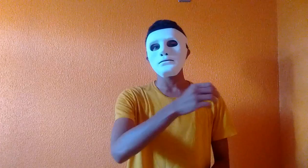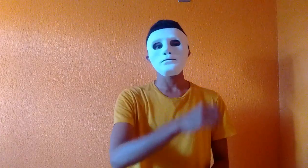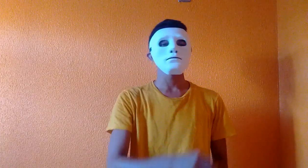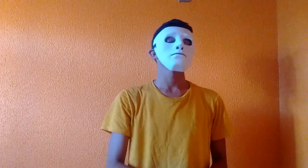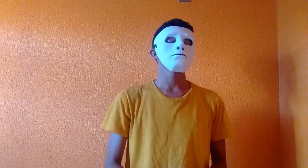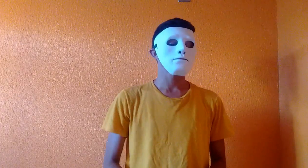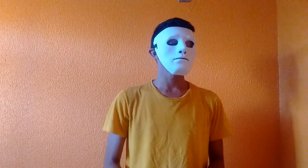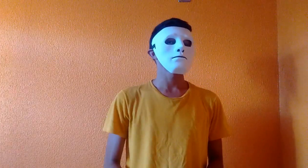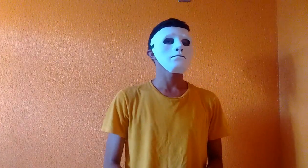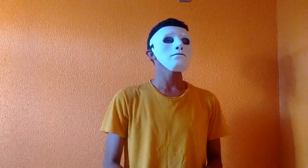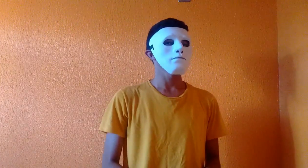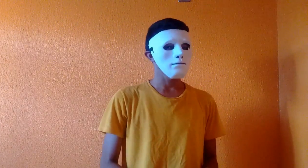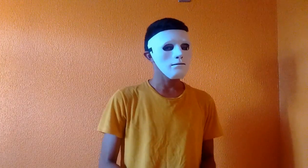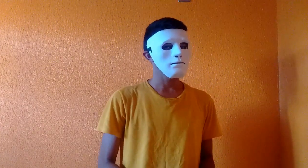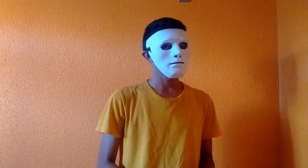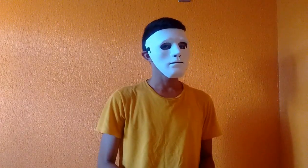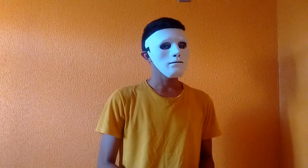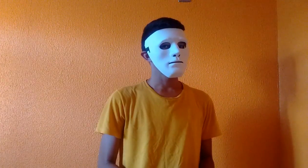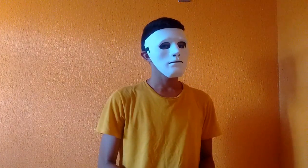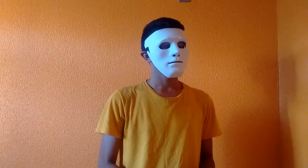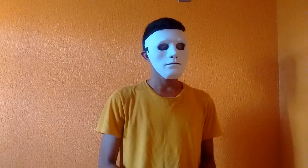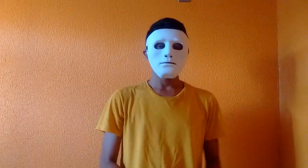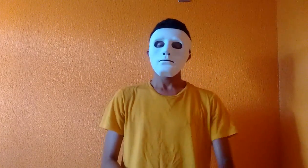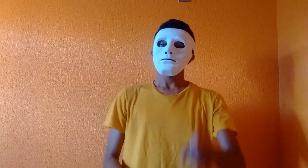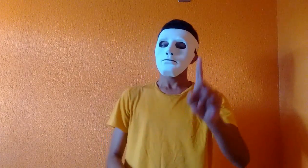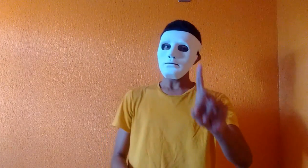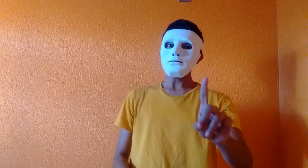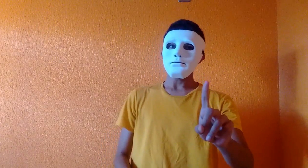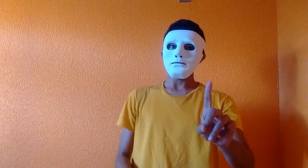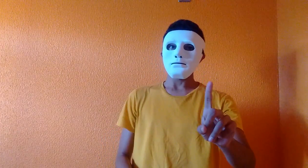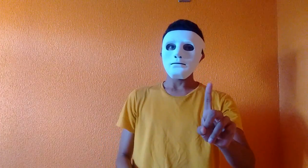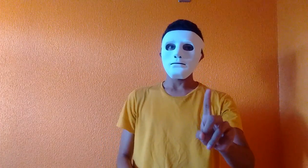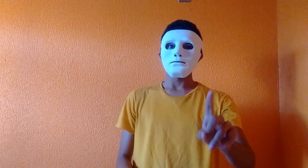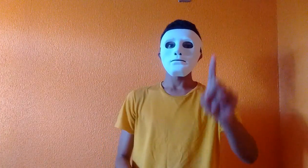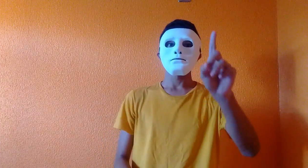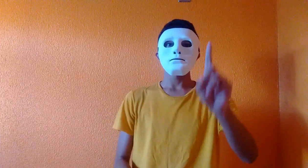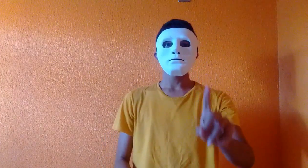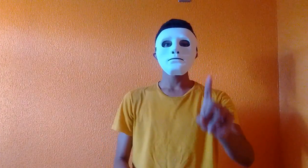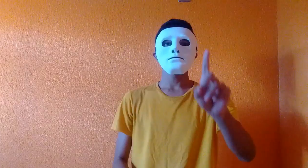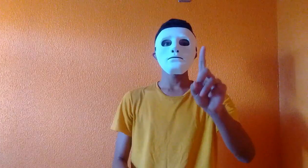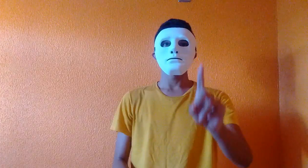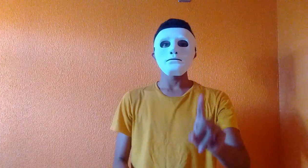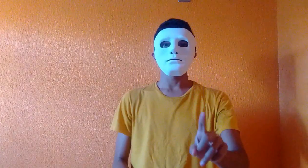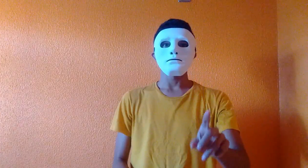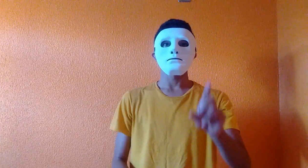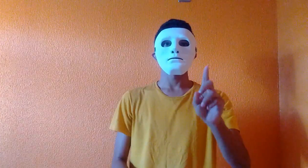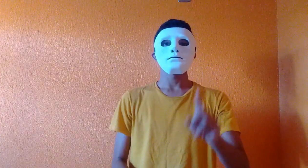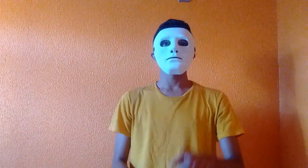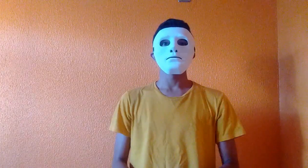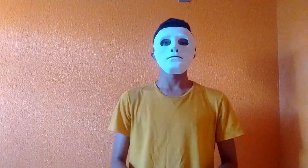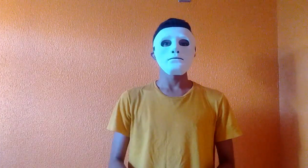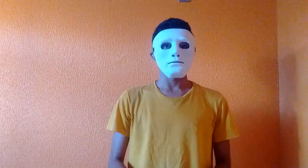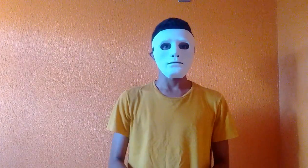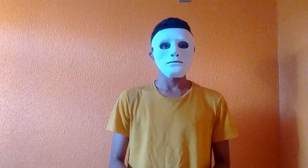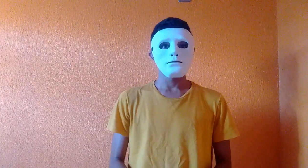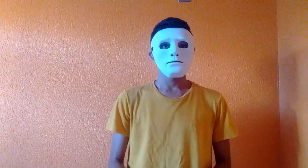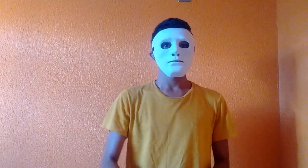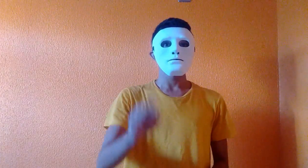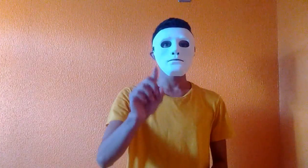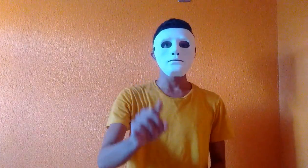vômitos depois de comer na rua? Só no ano passado, o Centro de Vigilância Epidemiológica do Governo